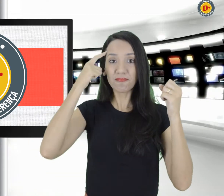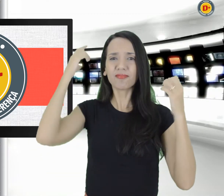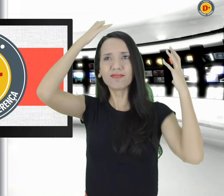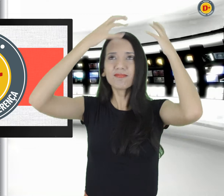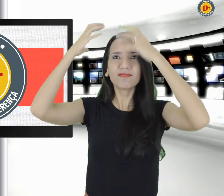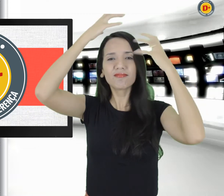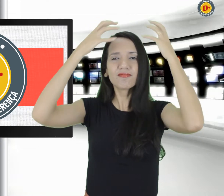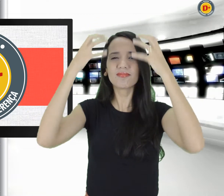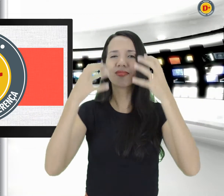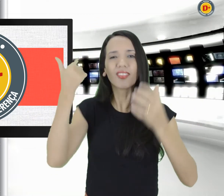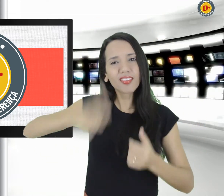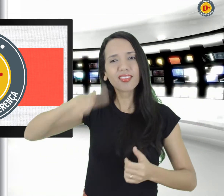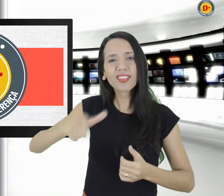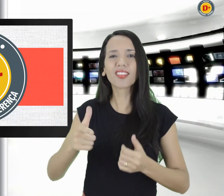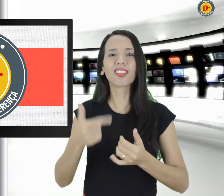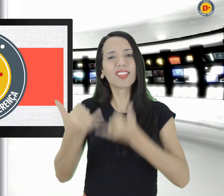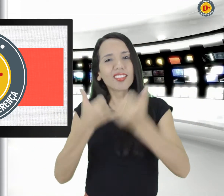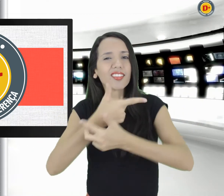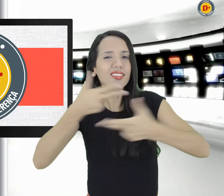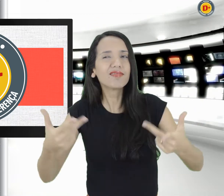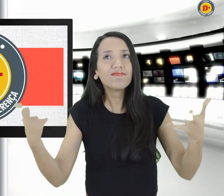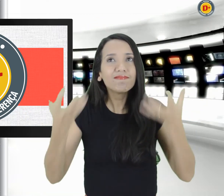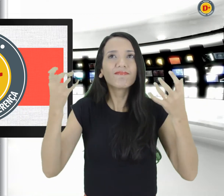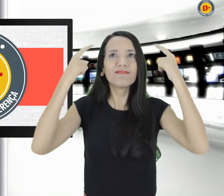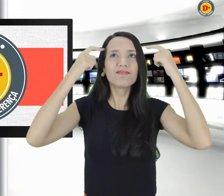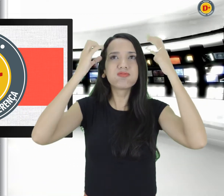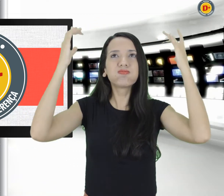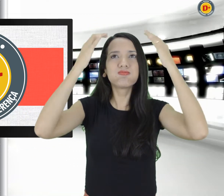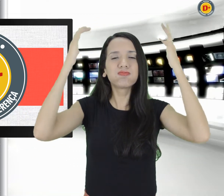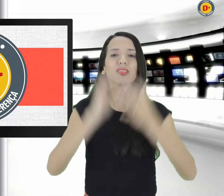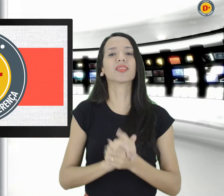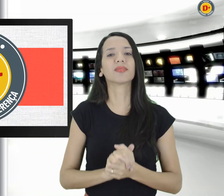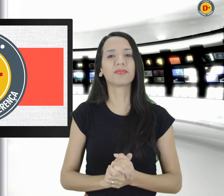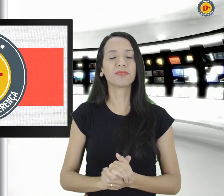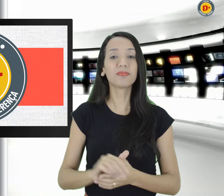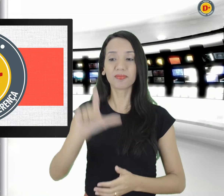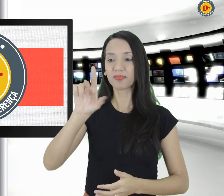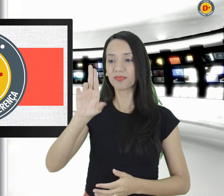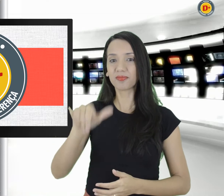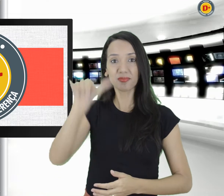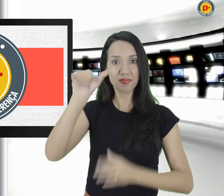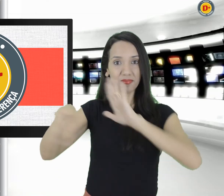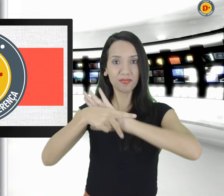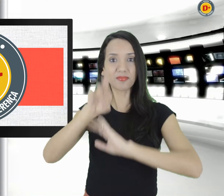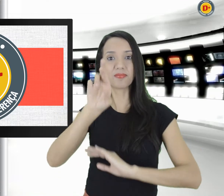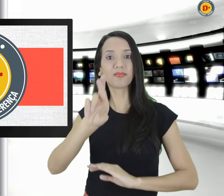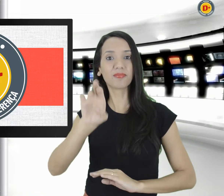com estímulos repetitivos. A rede Lucimon Touro é pioneira na América Latina em reabilitação por meio